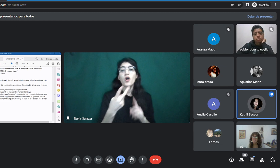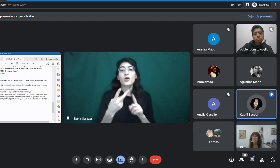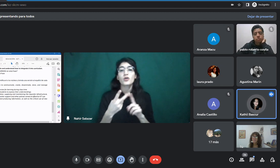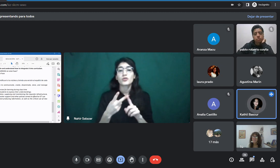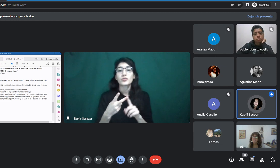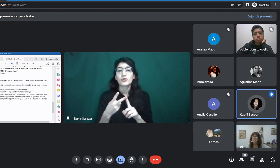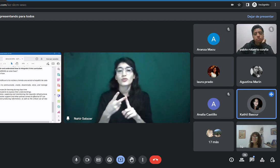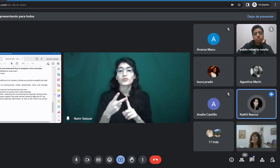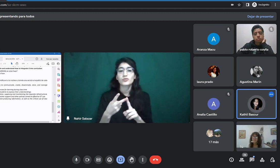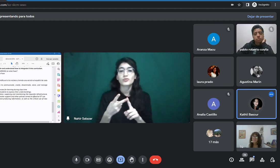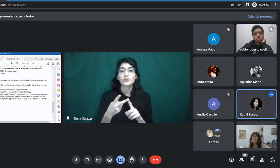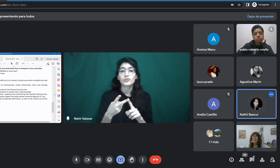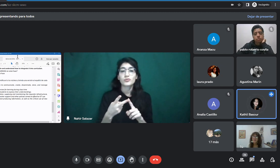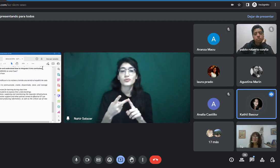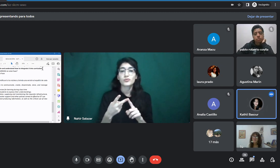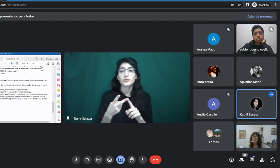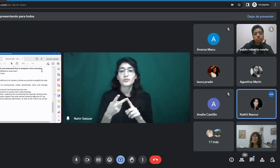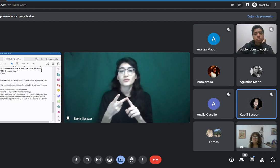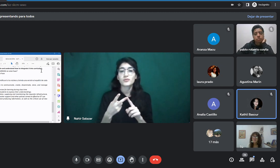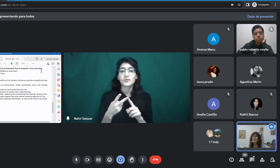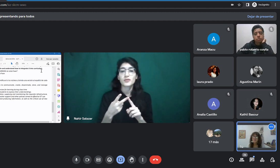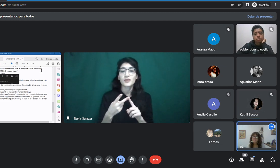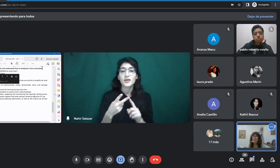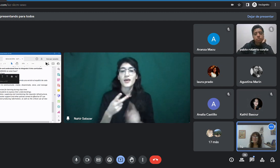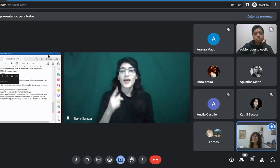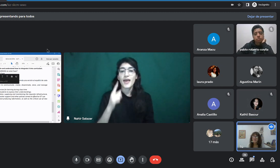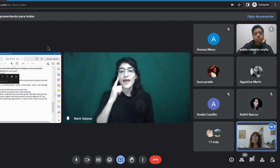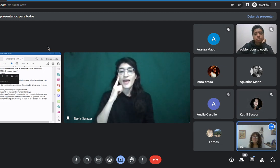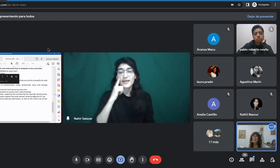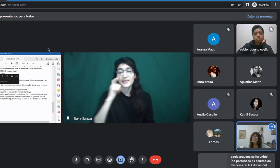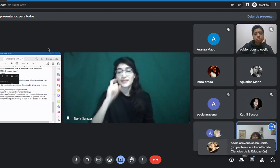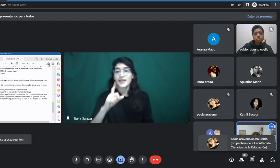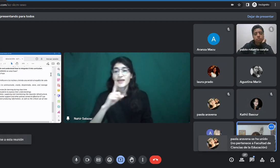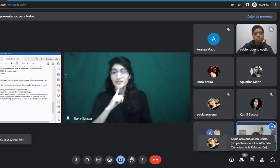communication o communicate, schools, tick,